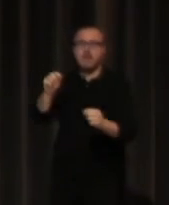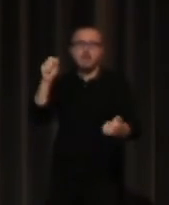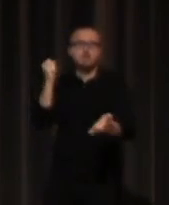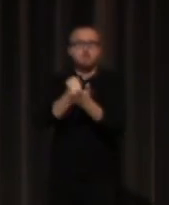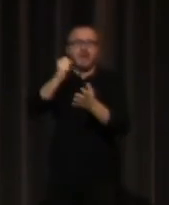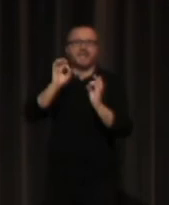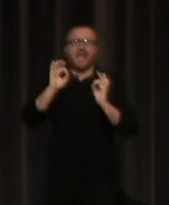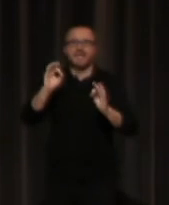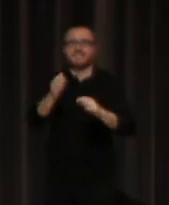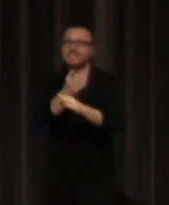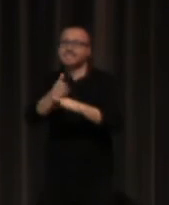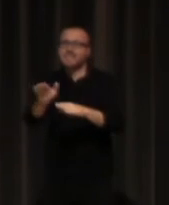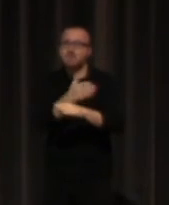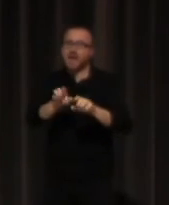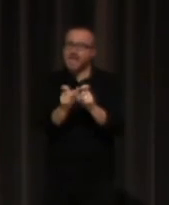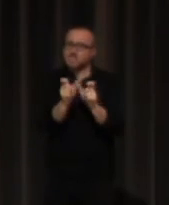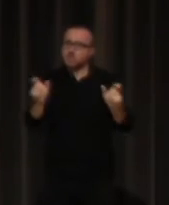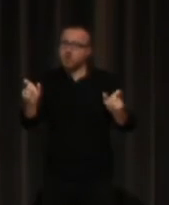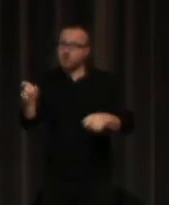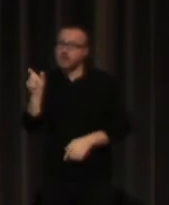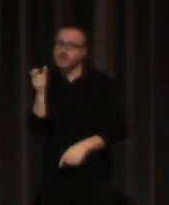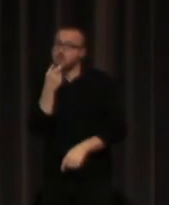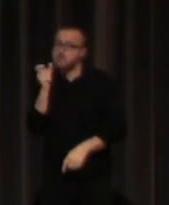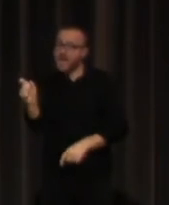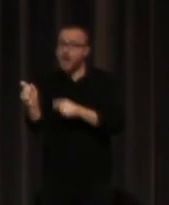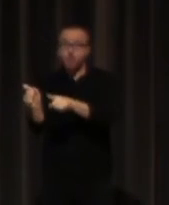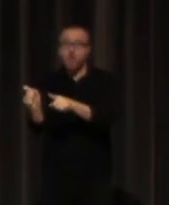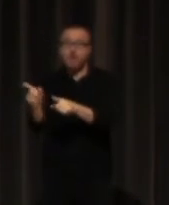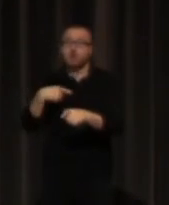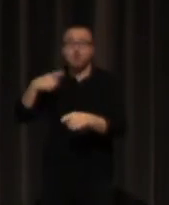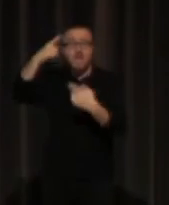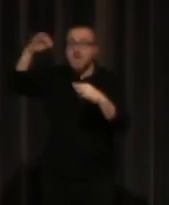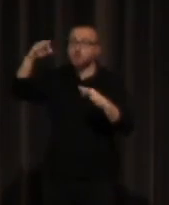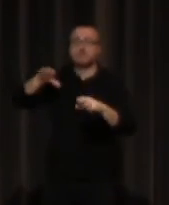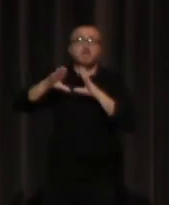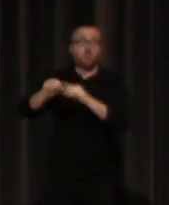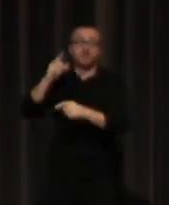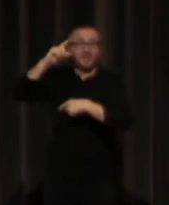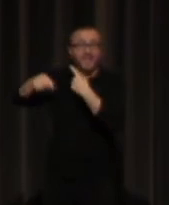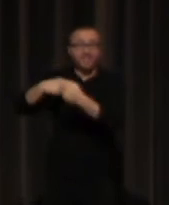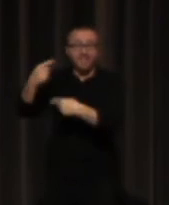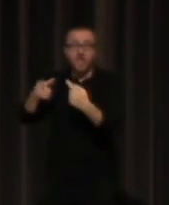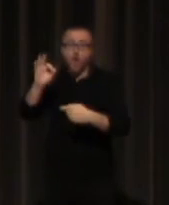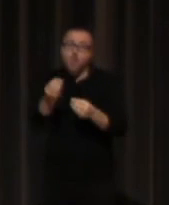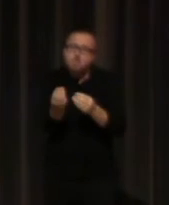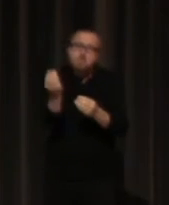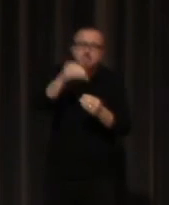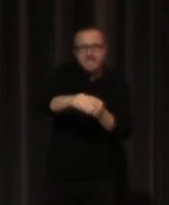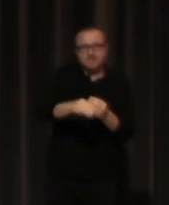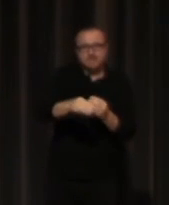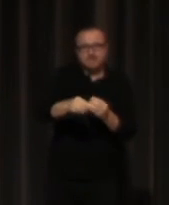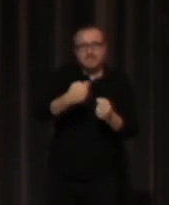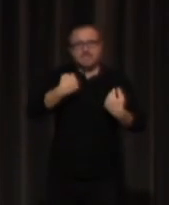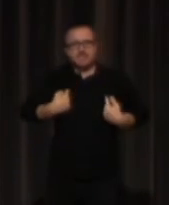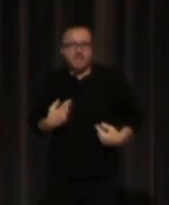separació entre la paraula i el seu ús inconscient, perquè en la vida quotidiana les paraules es carreguen